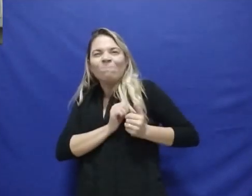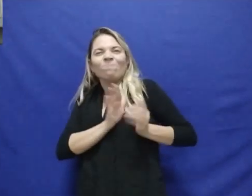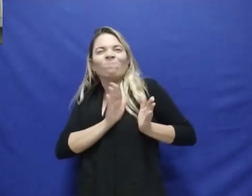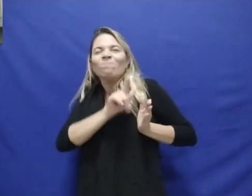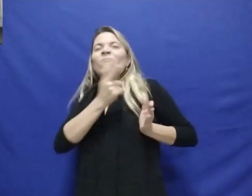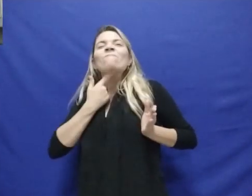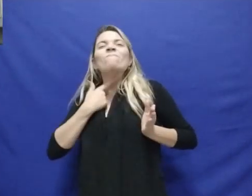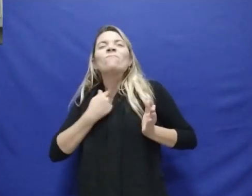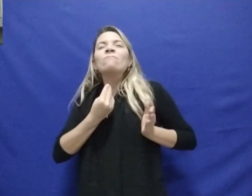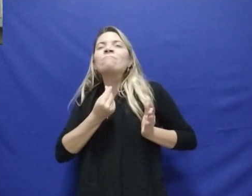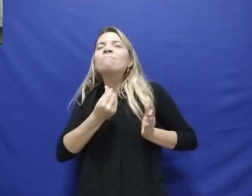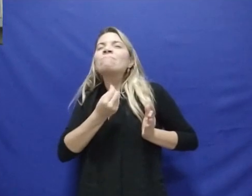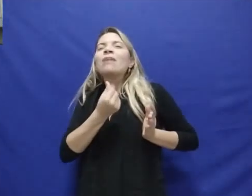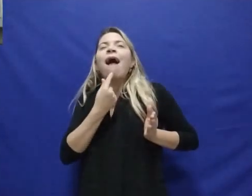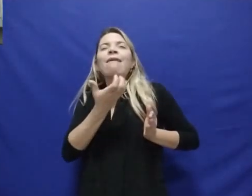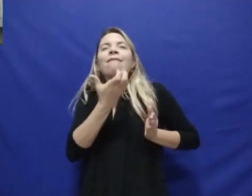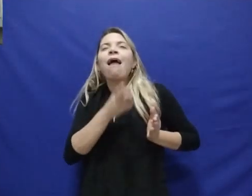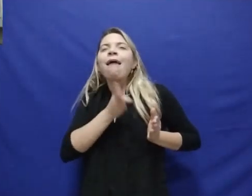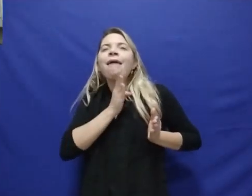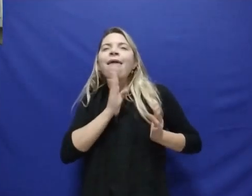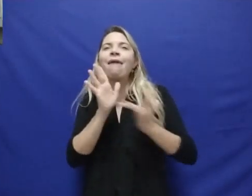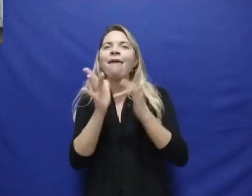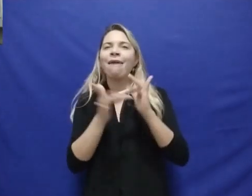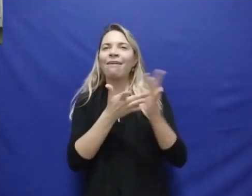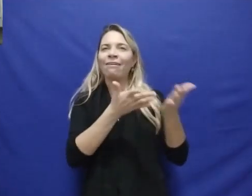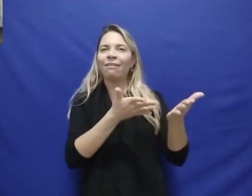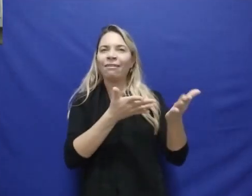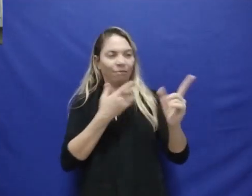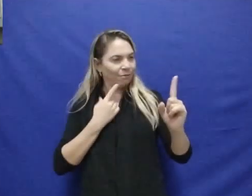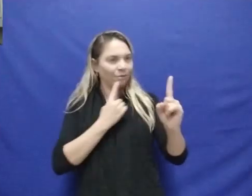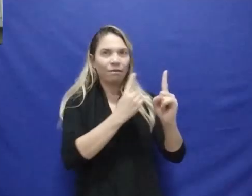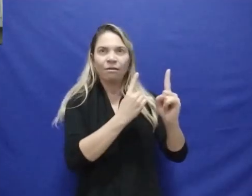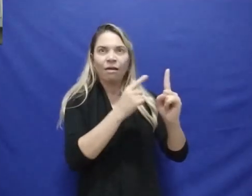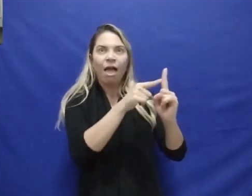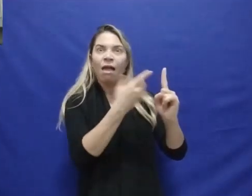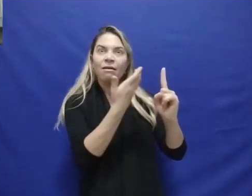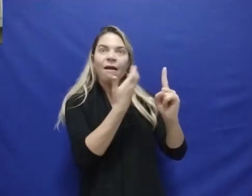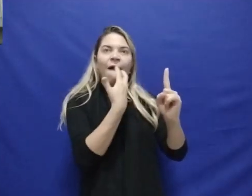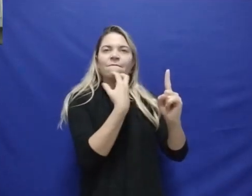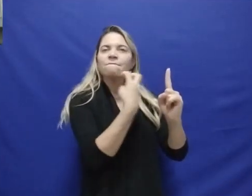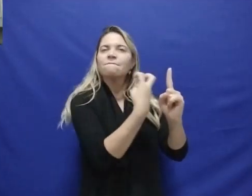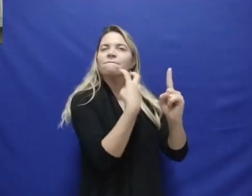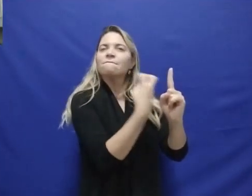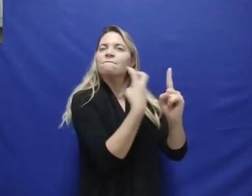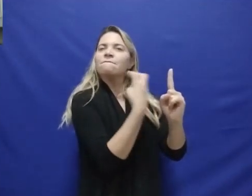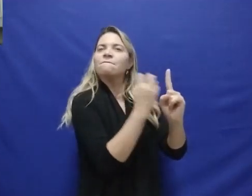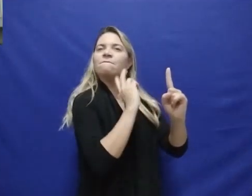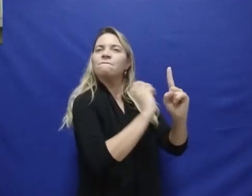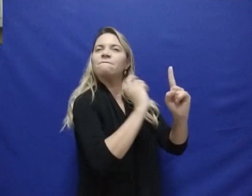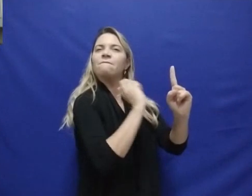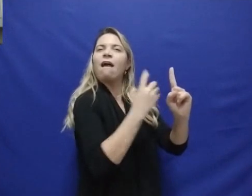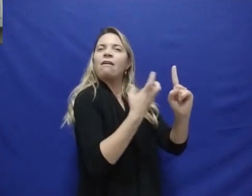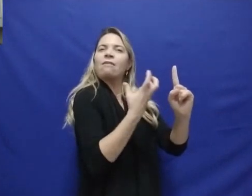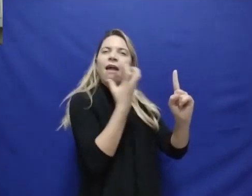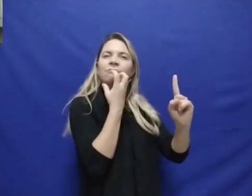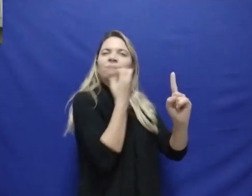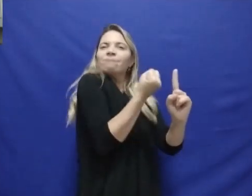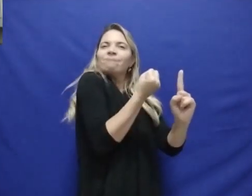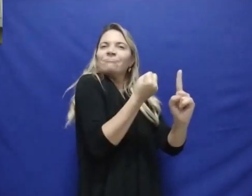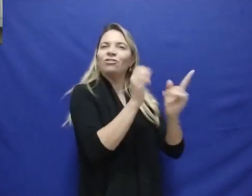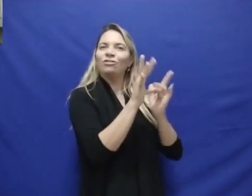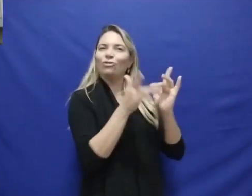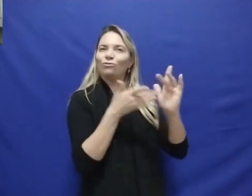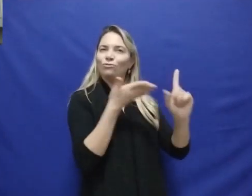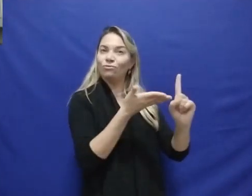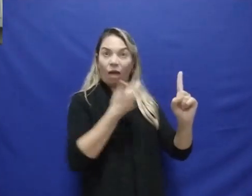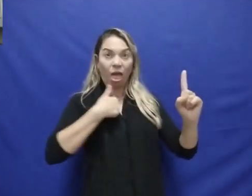cheios de sede de Deus, e as grandes oportunidades à pregação do Evangelho estão aí. O que